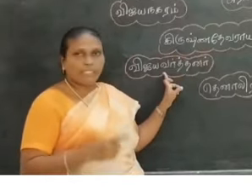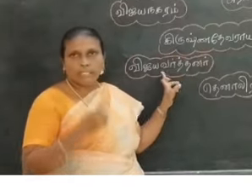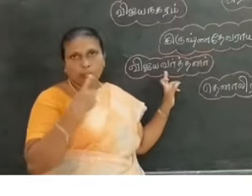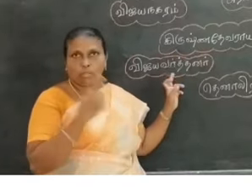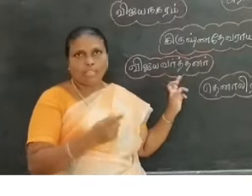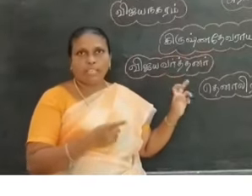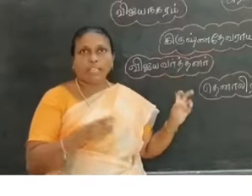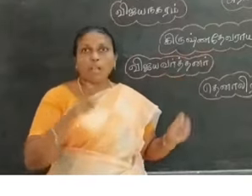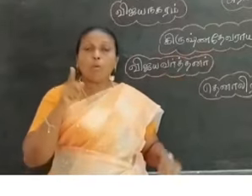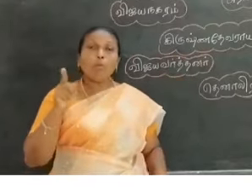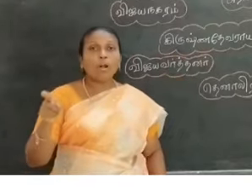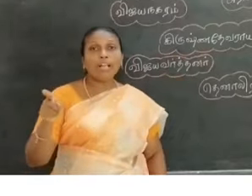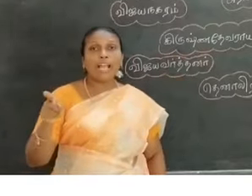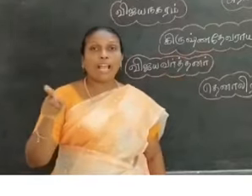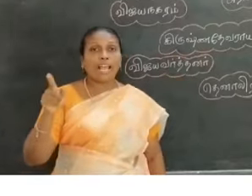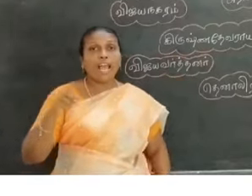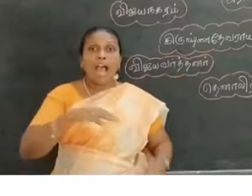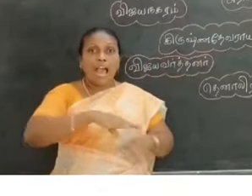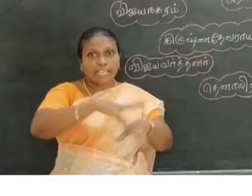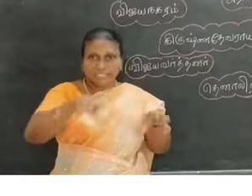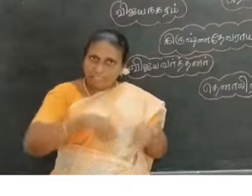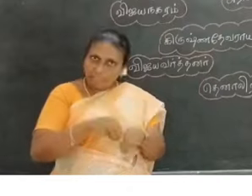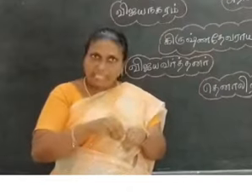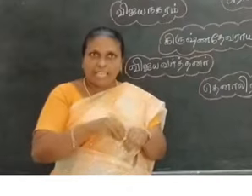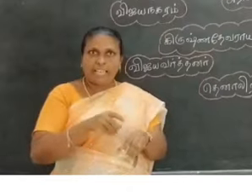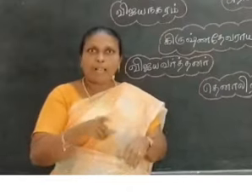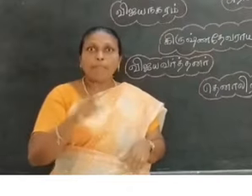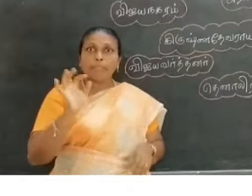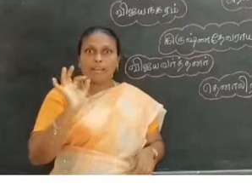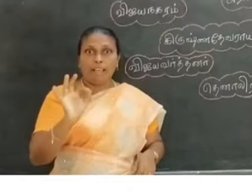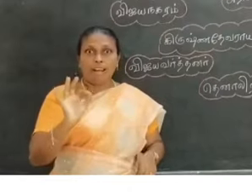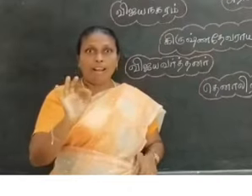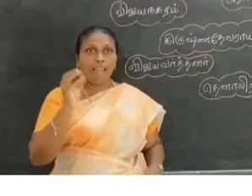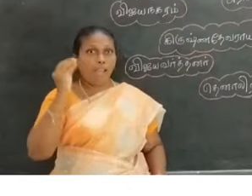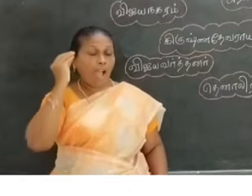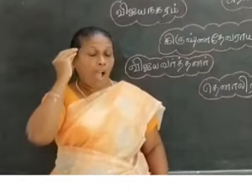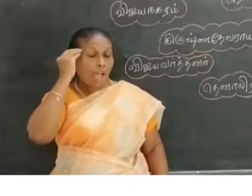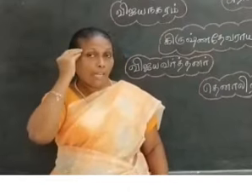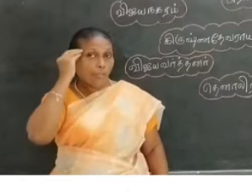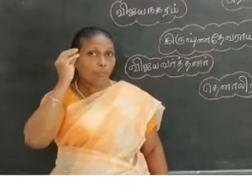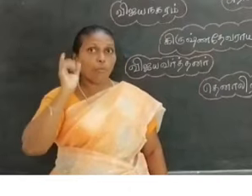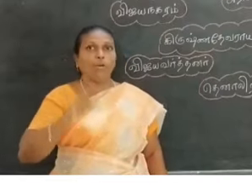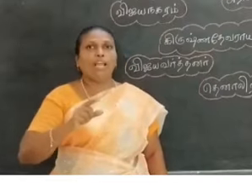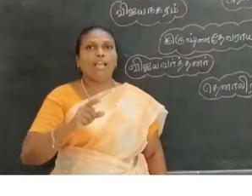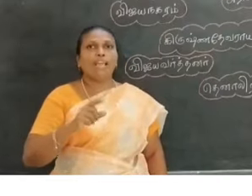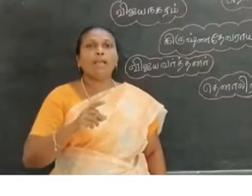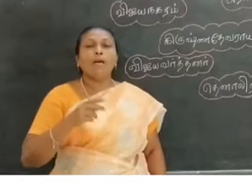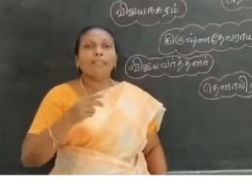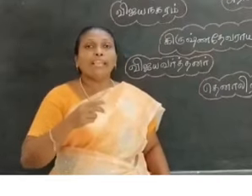விஜயவர்தன சொன்னாரு, உங்க அரசவையில நல்ல அறிவு உள்ள